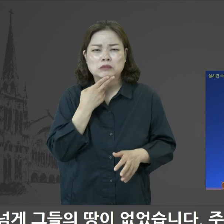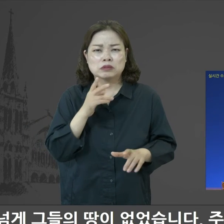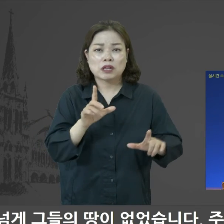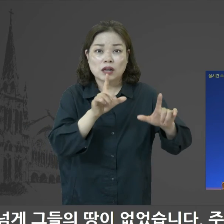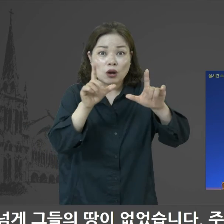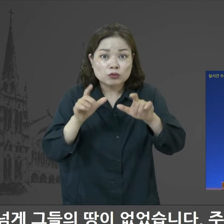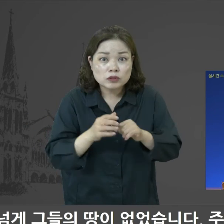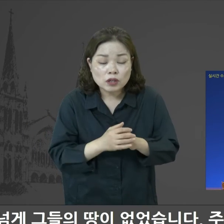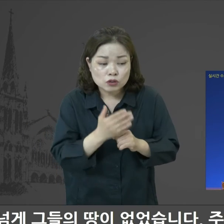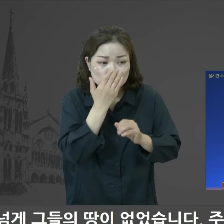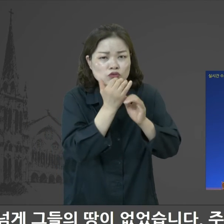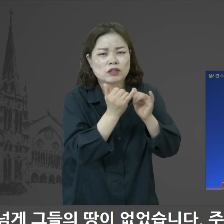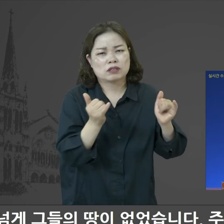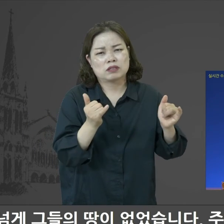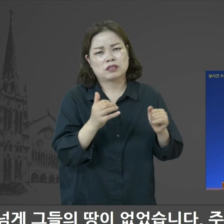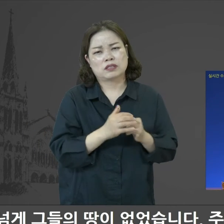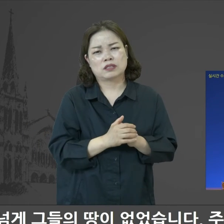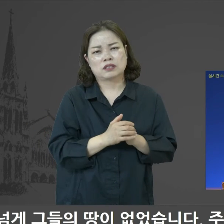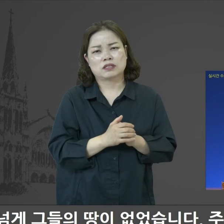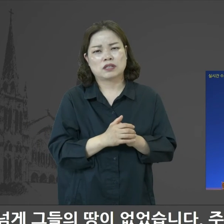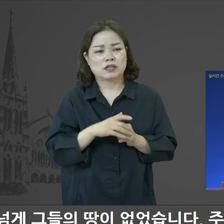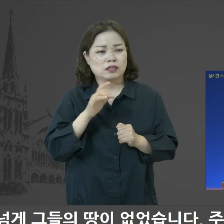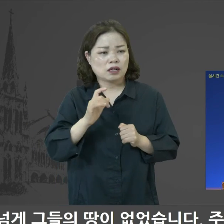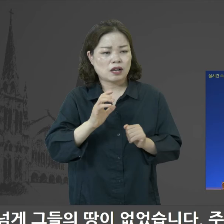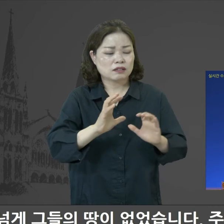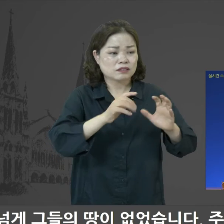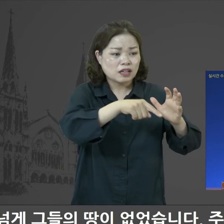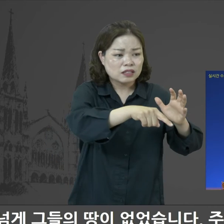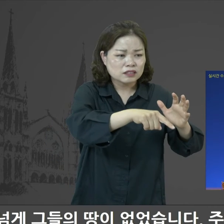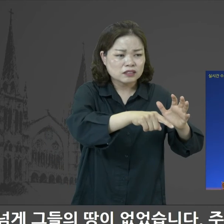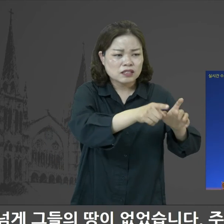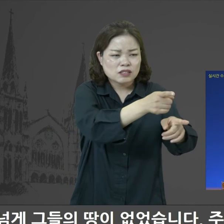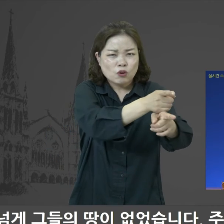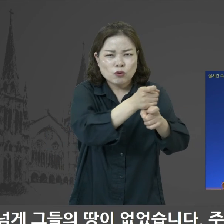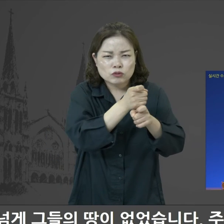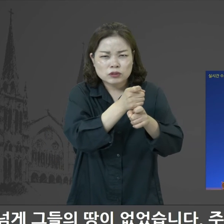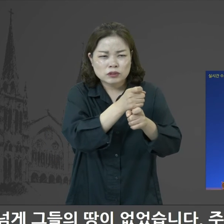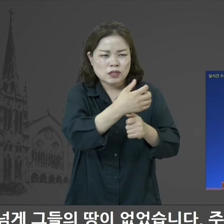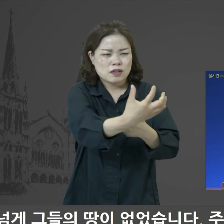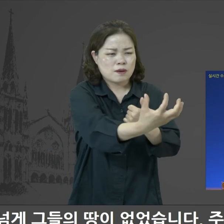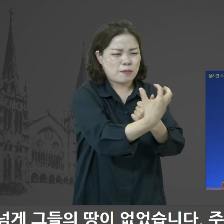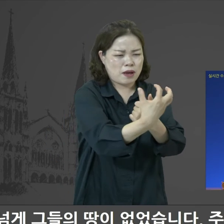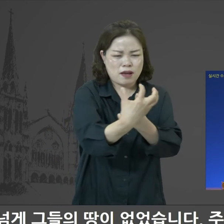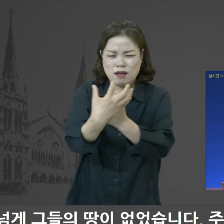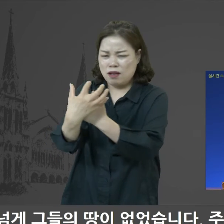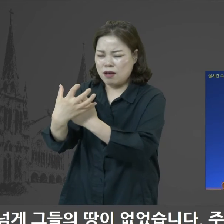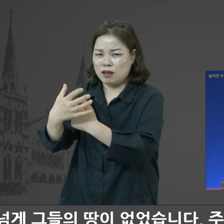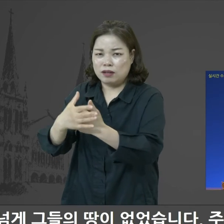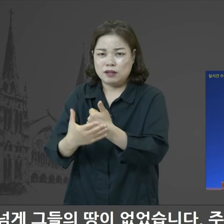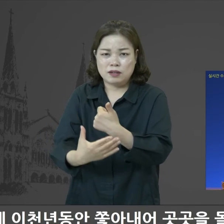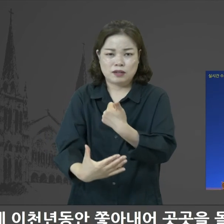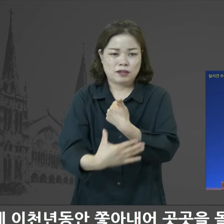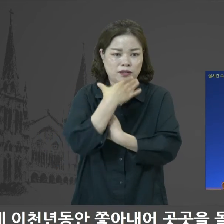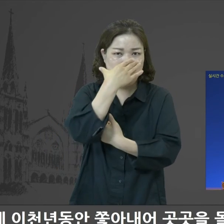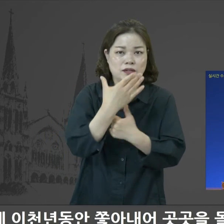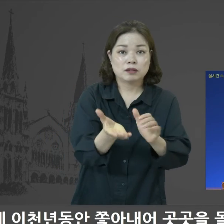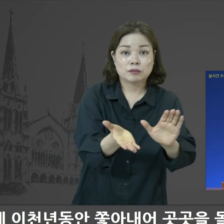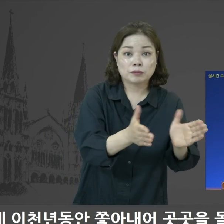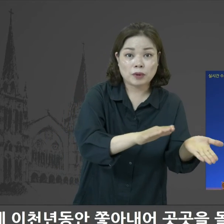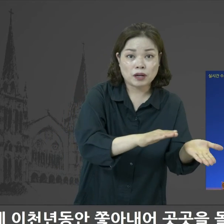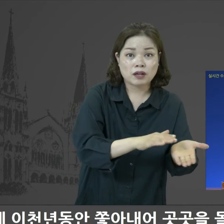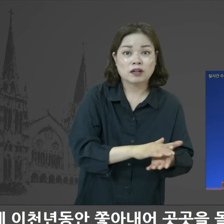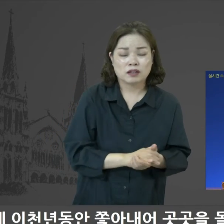않습니까? 그뿐입니까? 유대인들은 마치 강대국의 공공의 적이 된 것처럼 핍박과 대량 학살을 당하지 않았습니까?